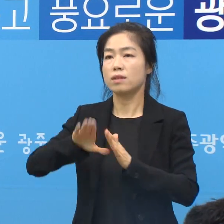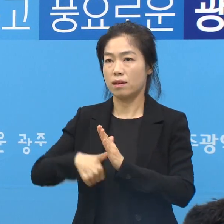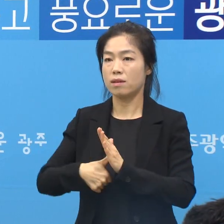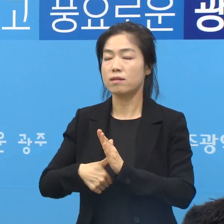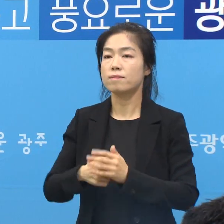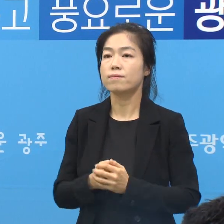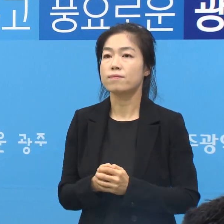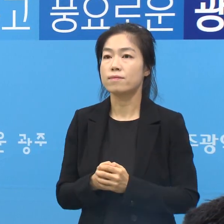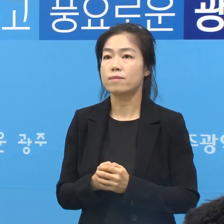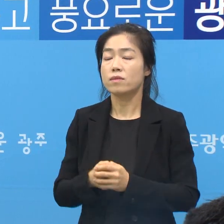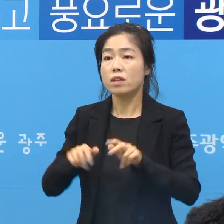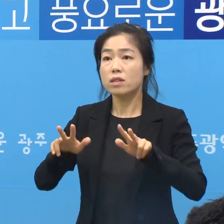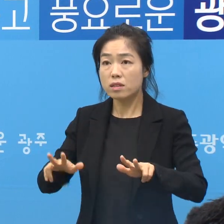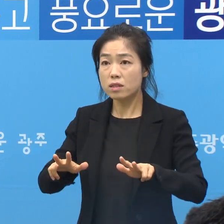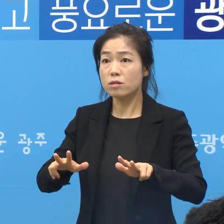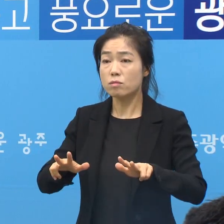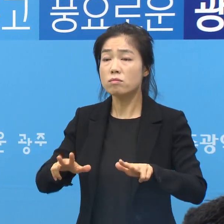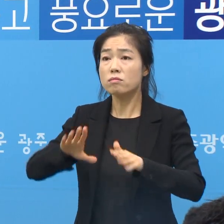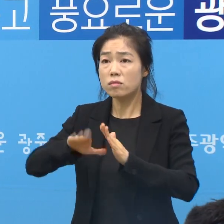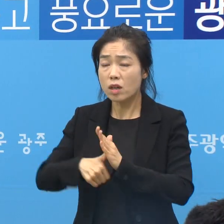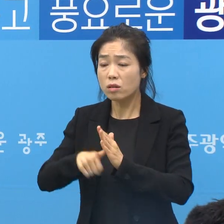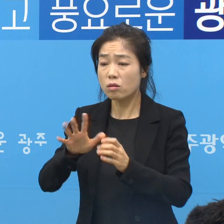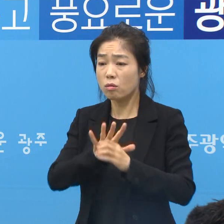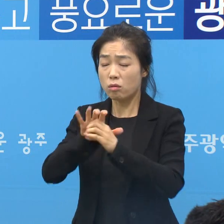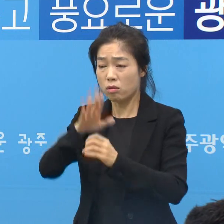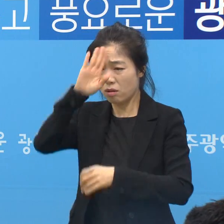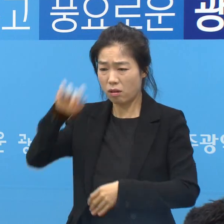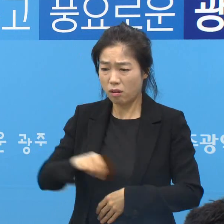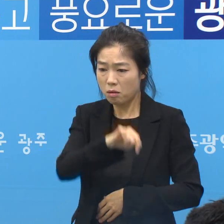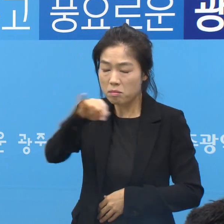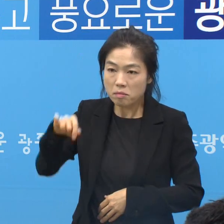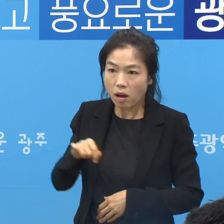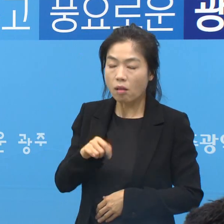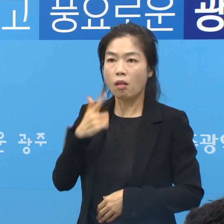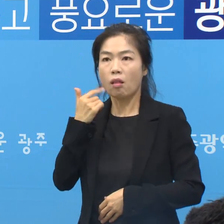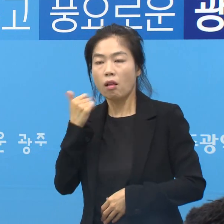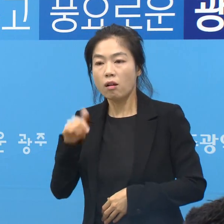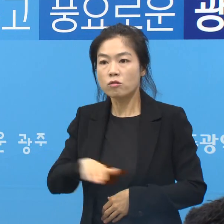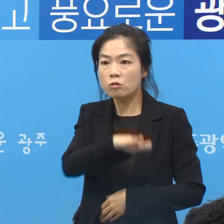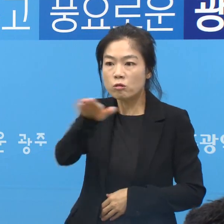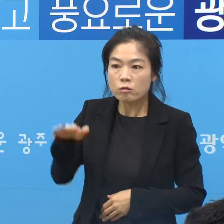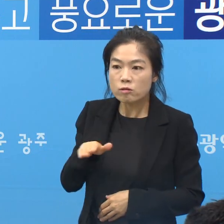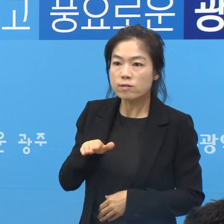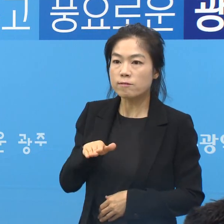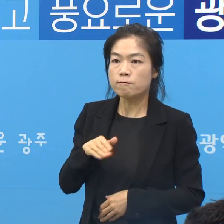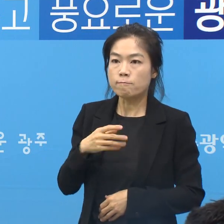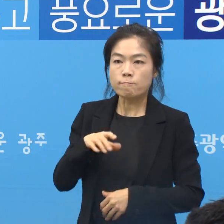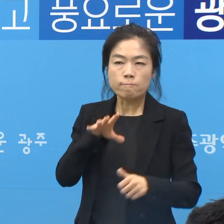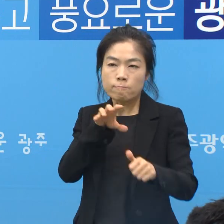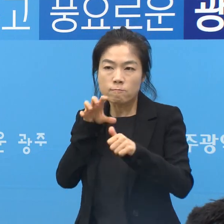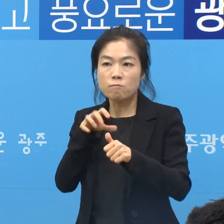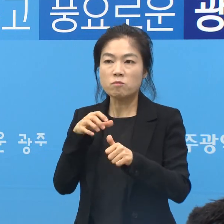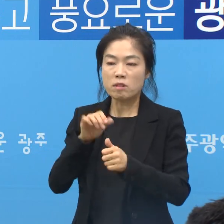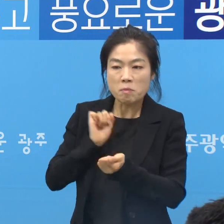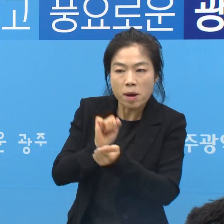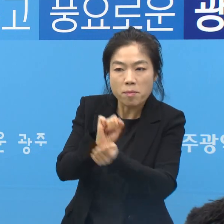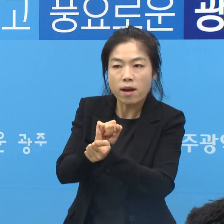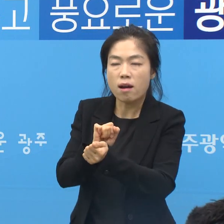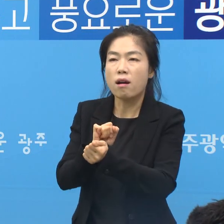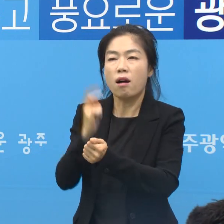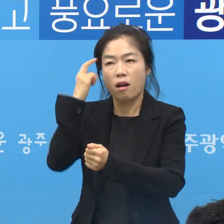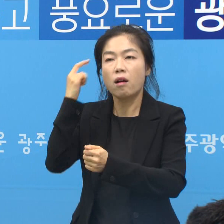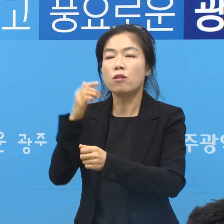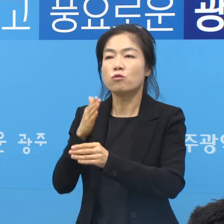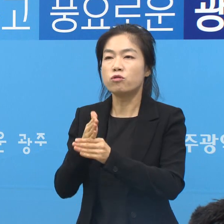때입니다. 지금 이 순간에도 코로나 바이러스는 호시탐탐 우리의 틈새를 노리고 있습니다.